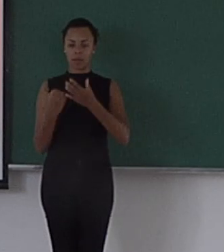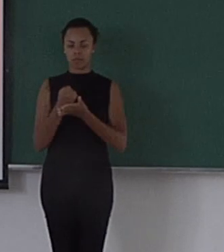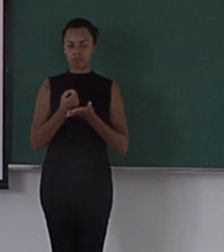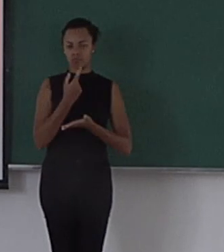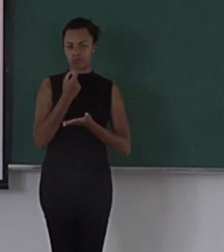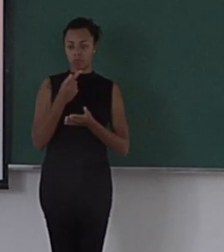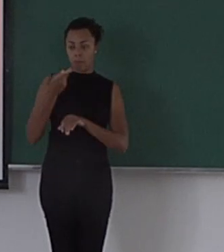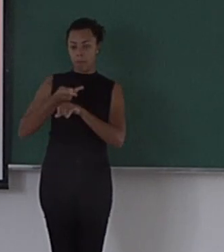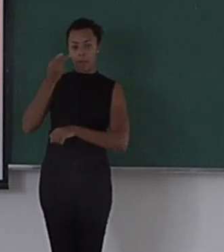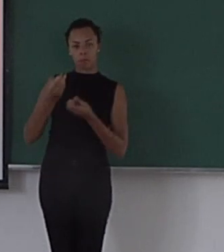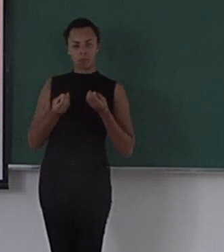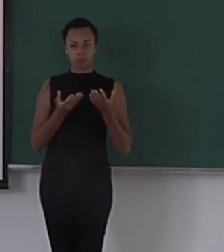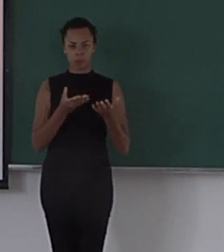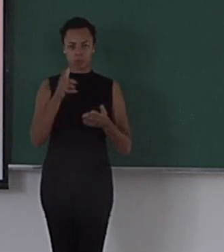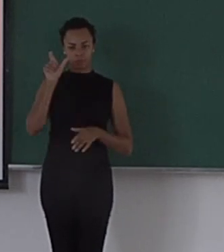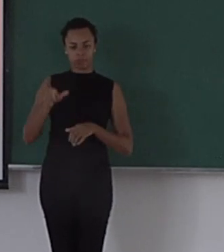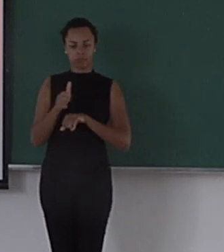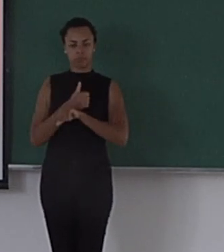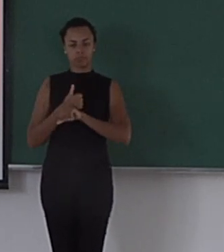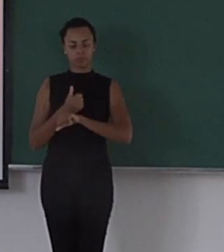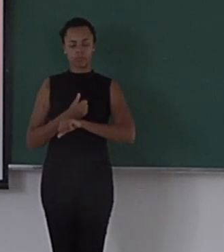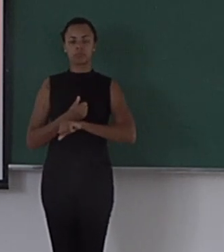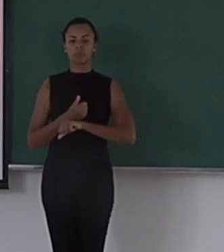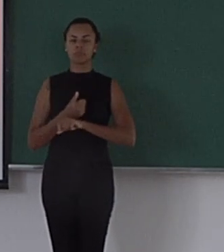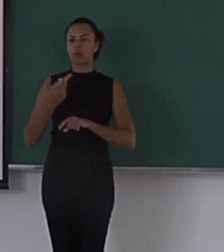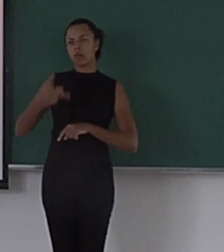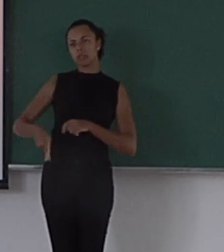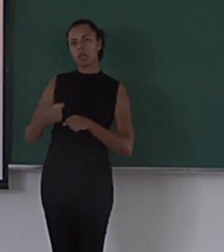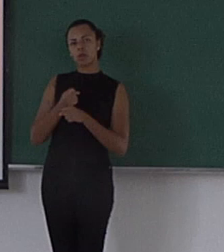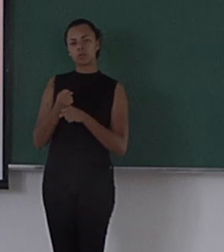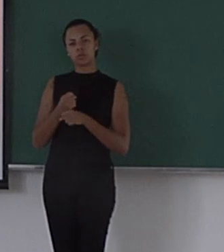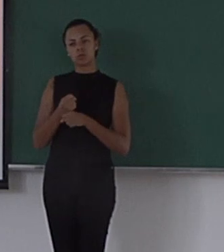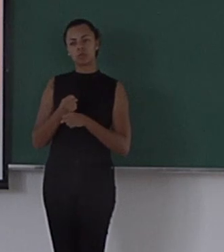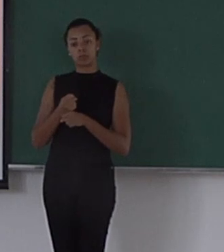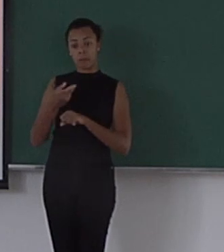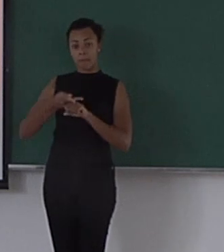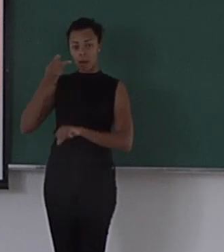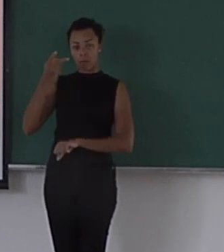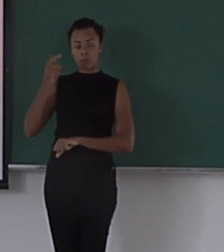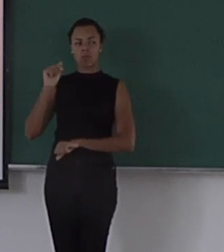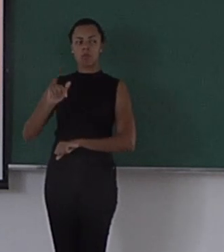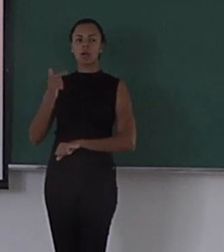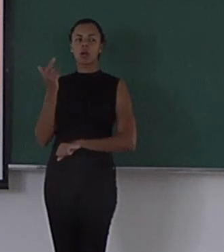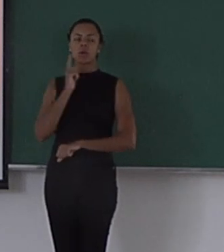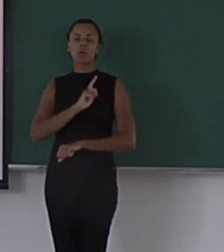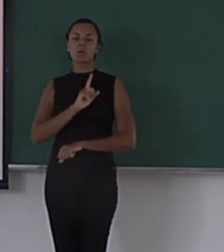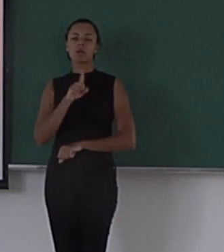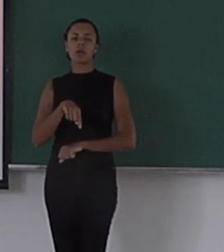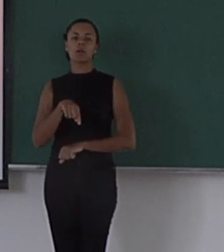medicamentos, porque esse ano, inclusive, quem ganhou o prêmio Eurofarma foi